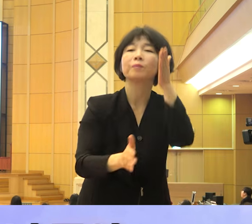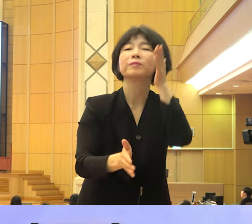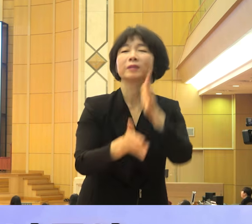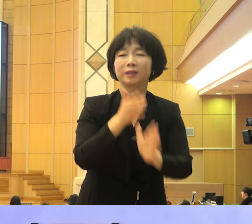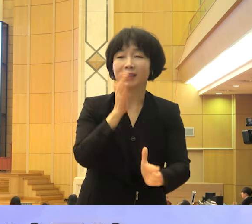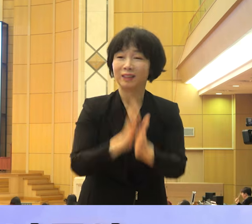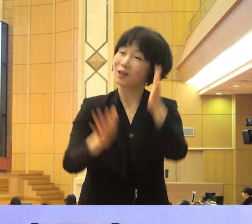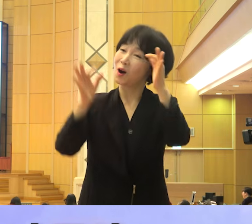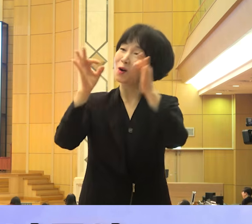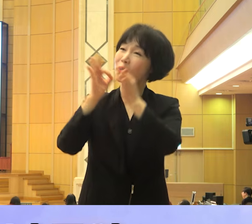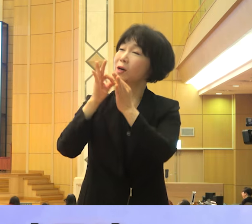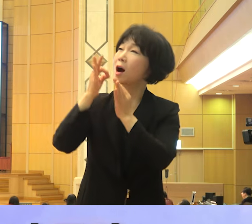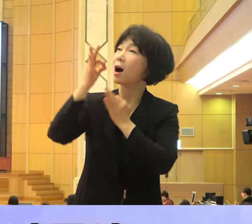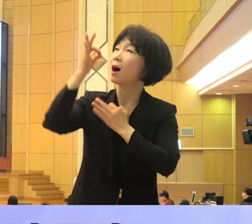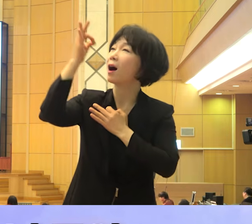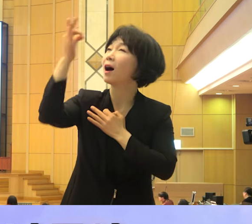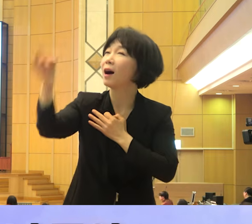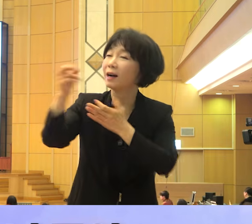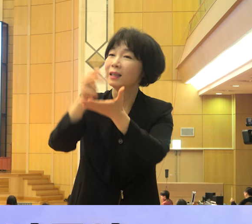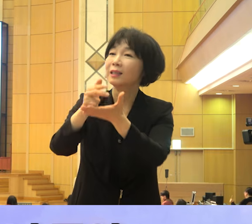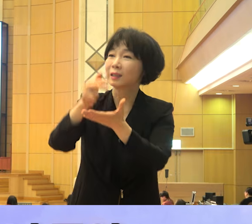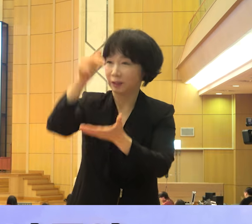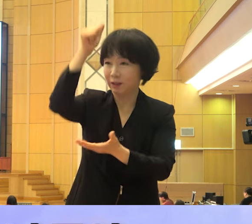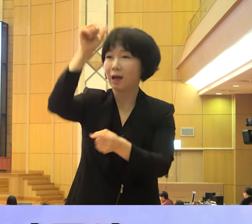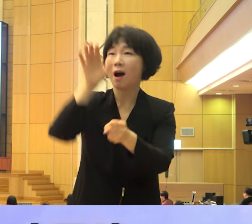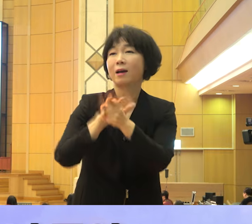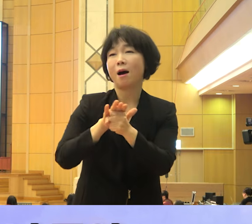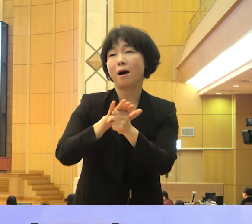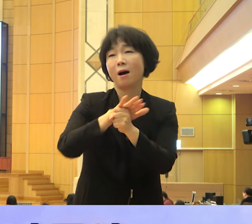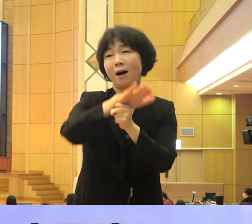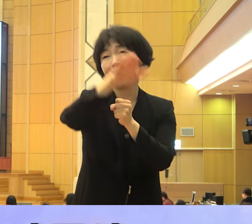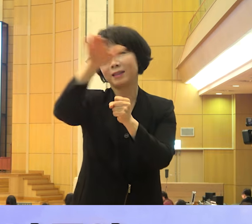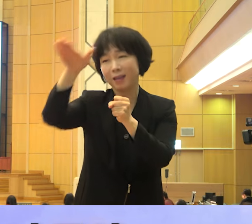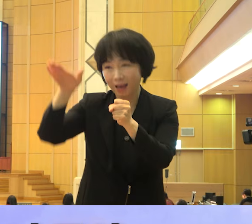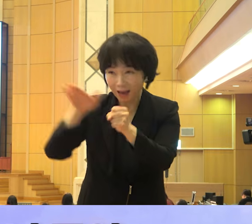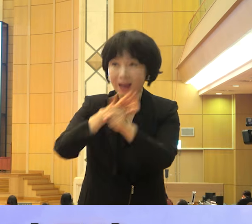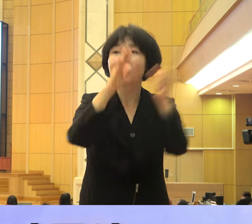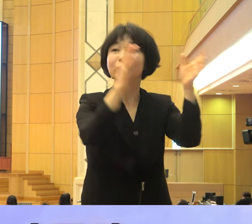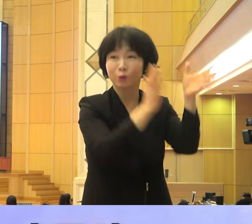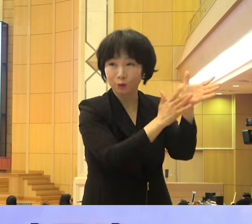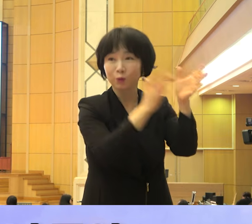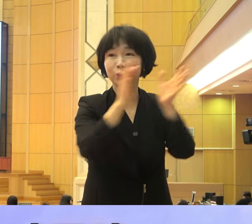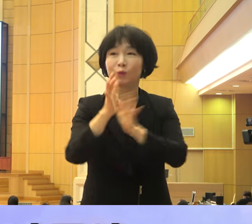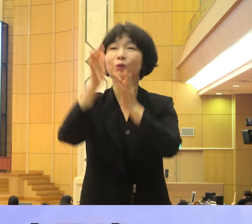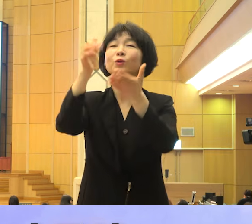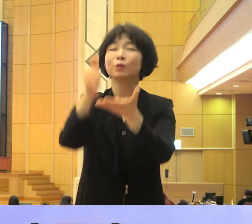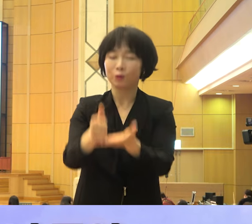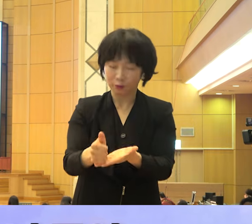없는 영원한 그 사랑 예수.